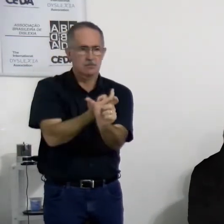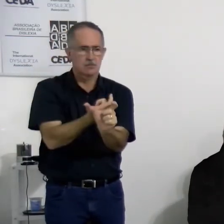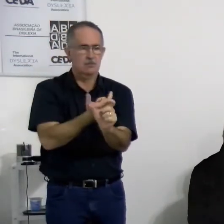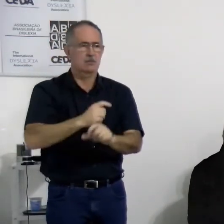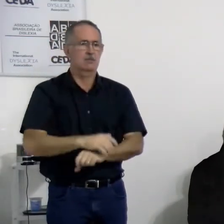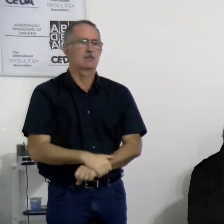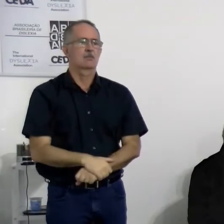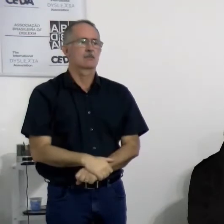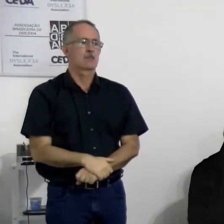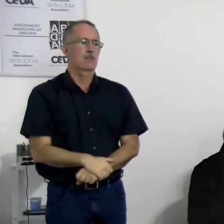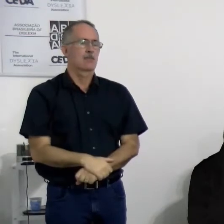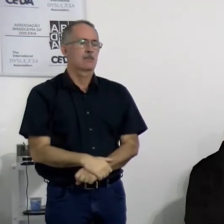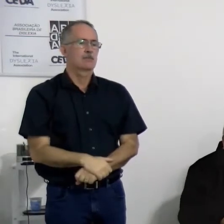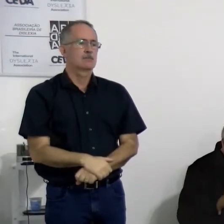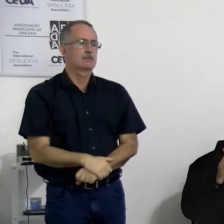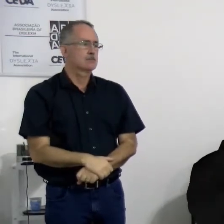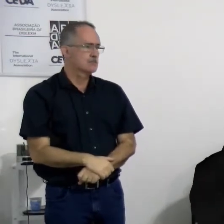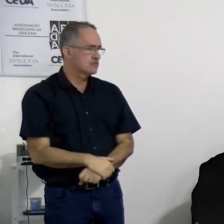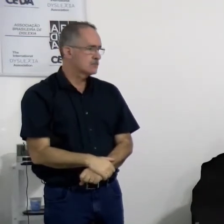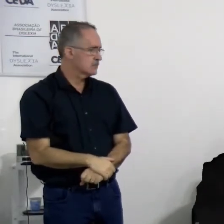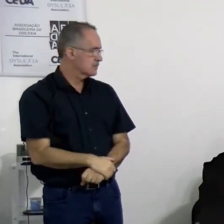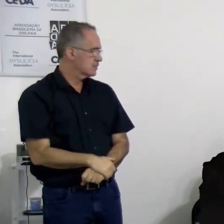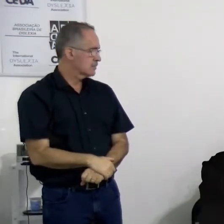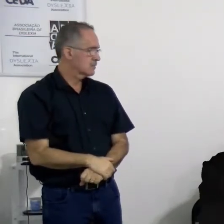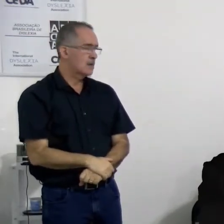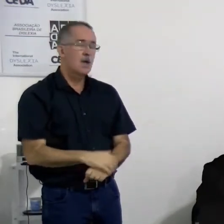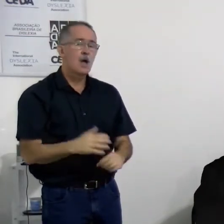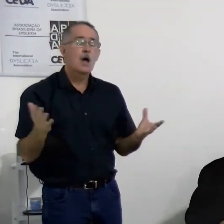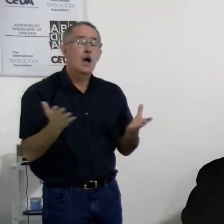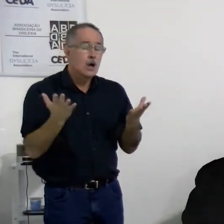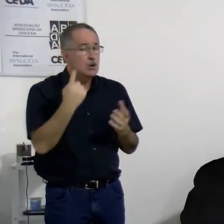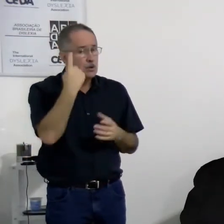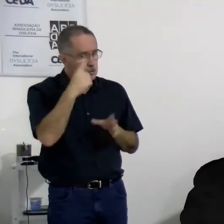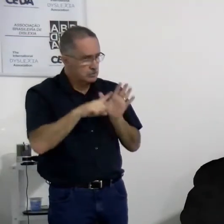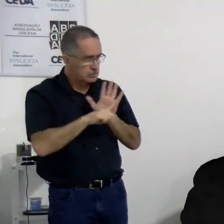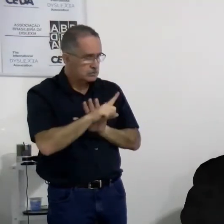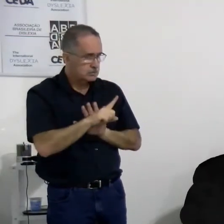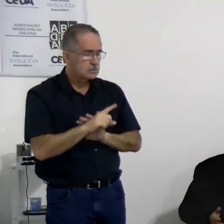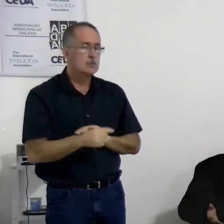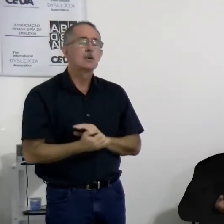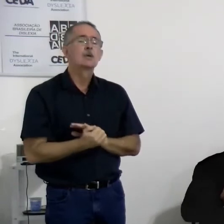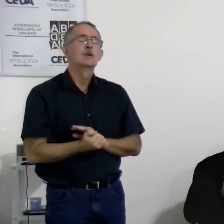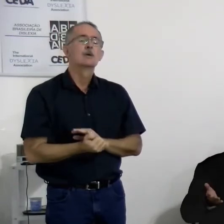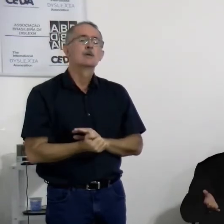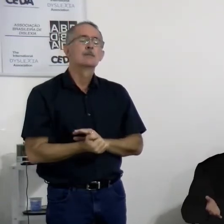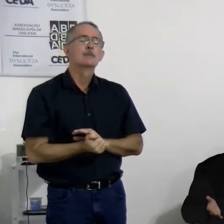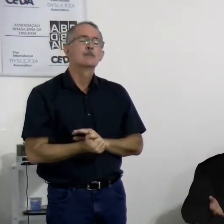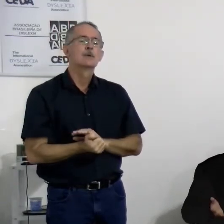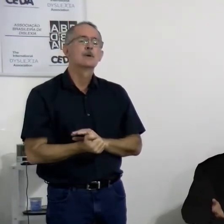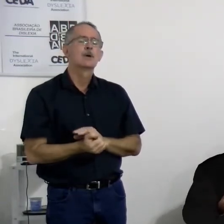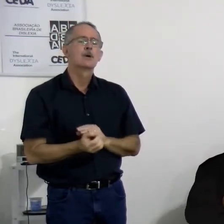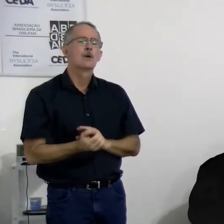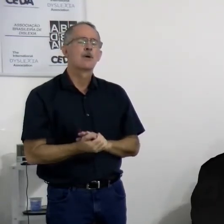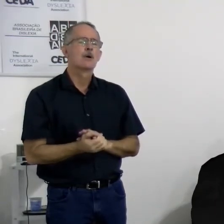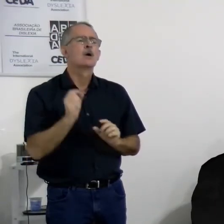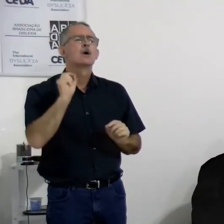Perfect. Thank you. Yeah. Thank you. Oh, wonderful. Yeah, agora mais uma questão. Yeah. Então, qual é o papel